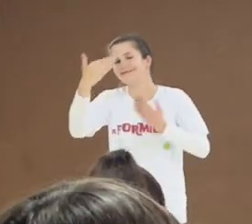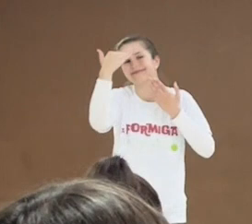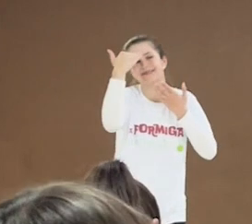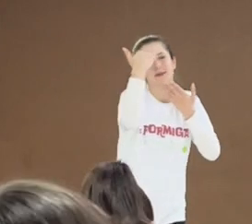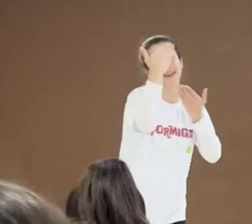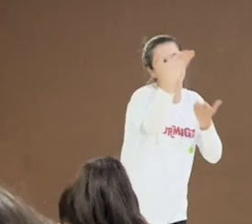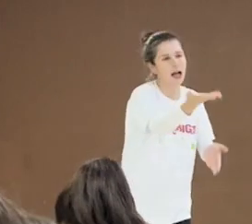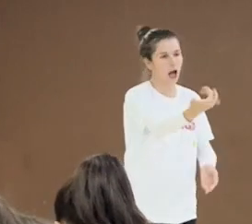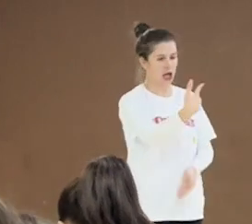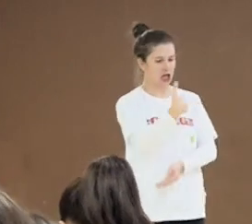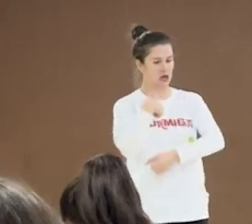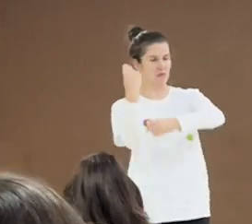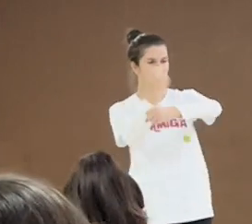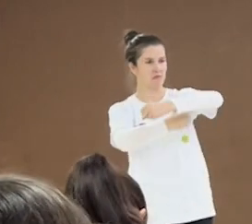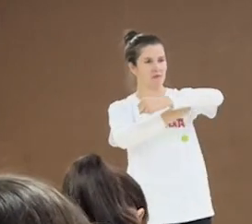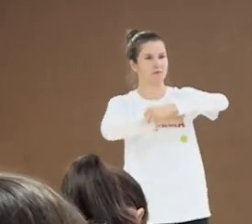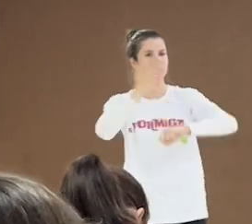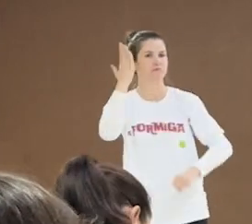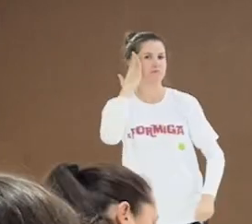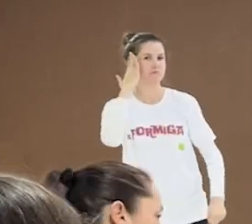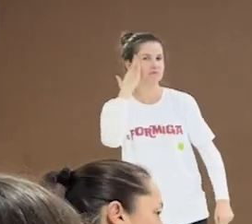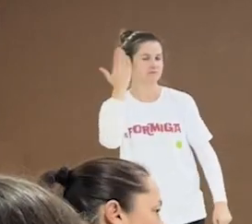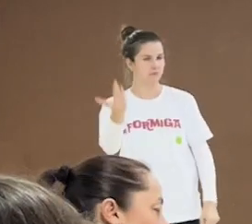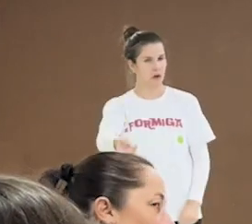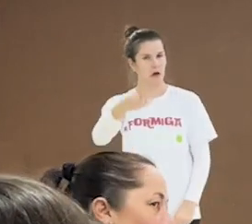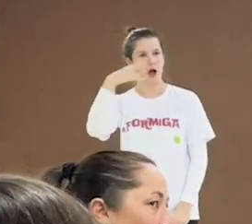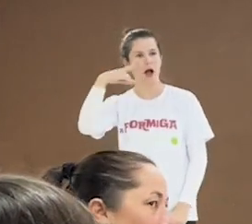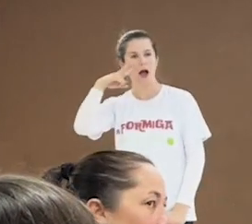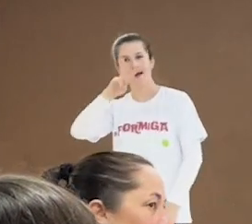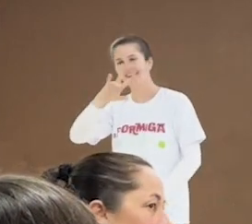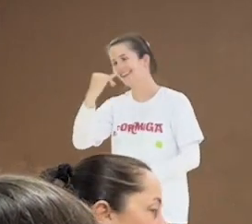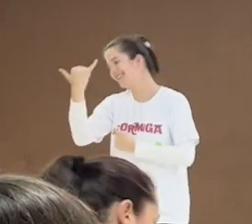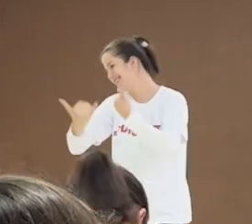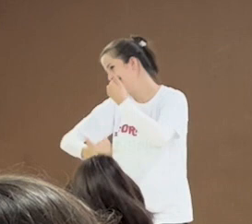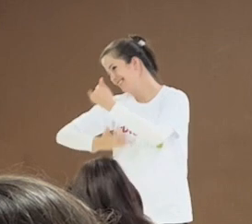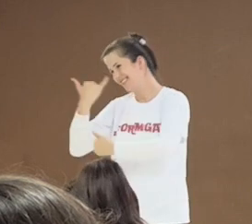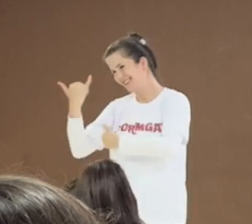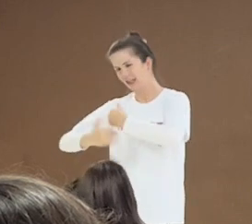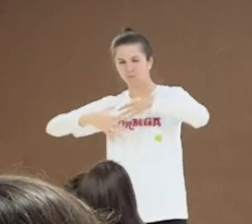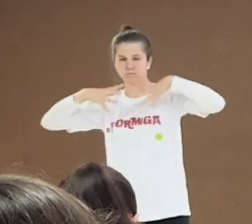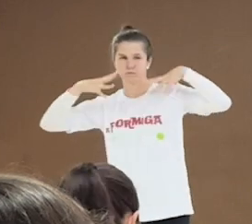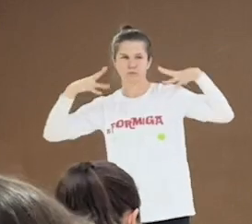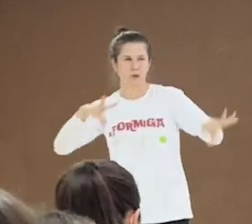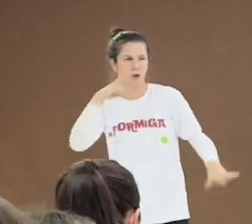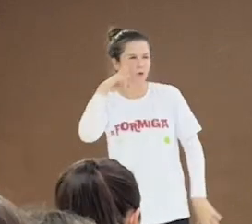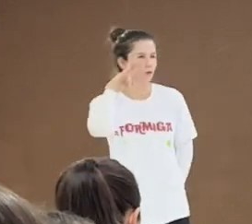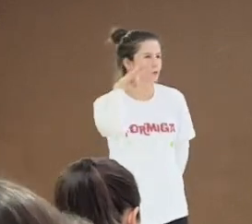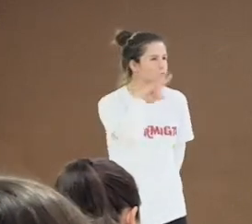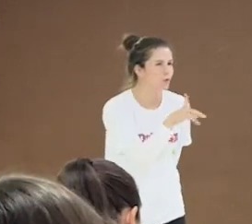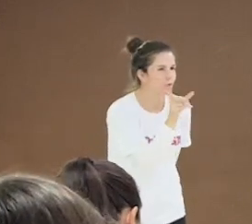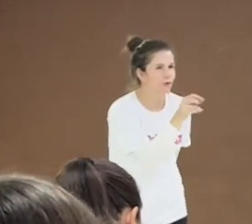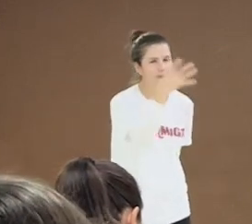Pode deixar que de cozinha eu entendo muito bem. Tô vendo. Olha. Brincadeirinha, grandão. Tô de olho em você, Rai.